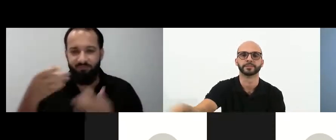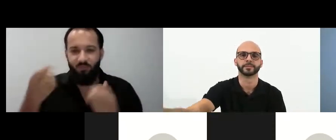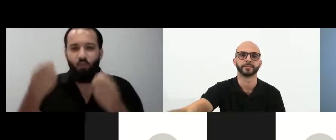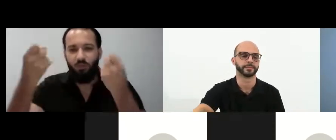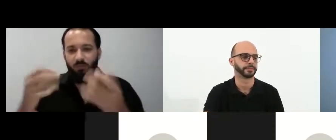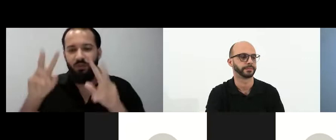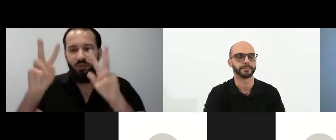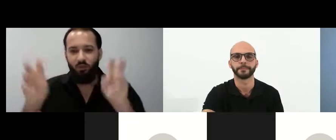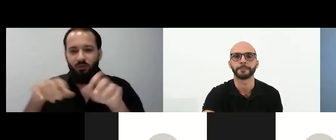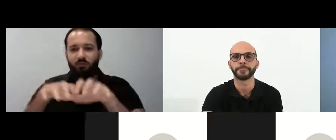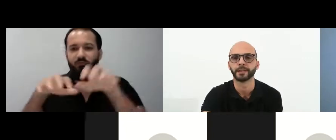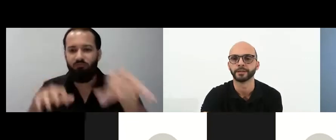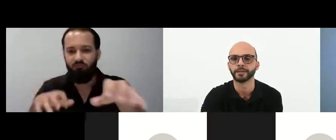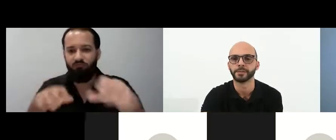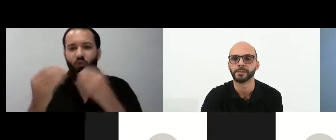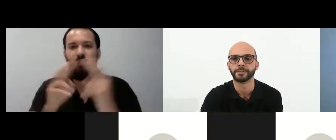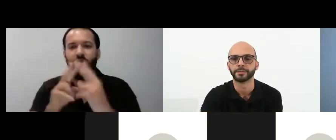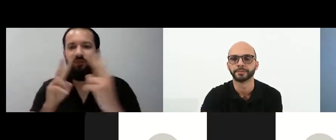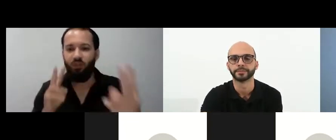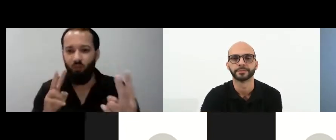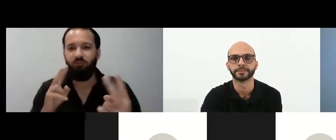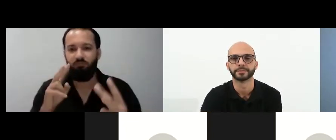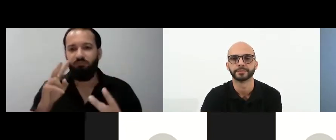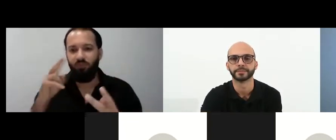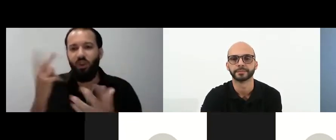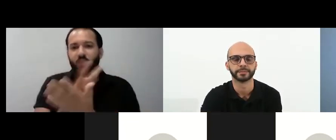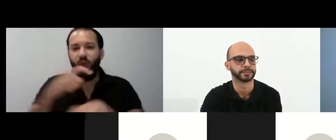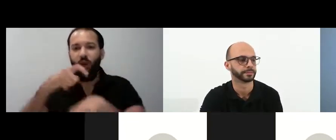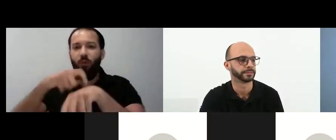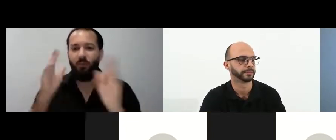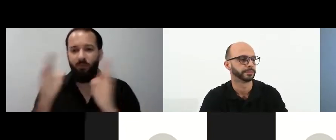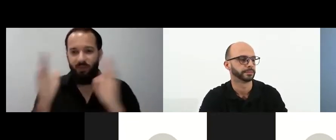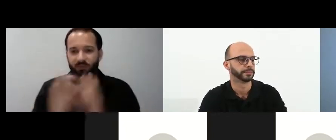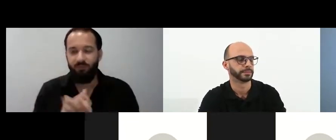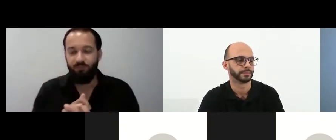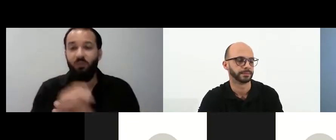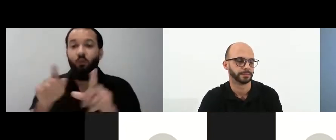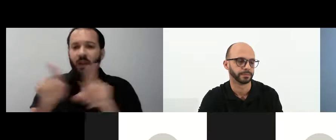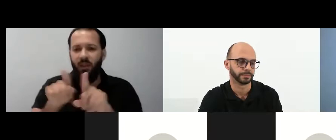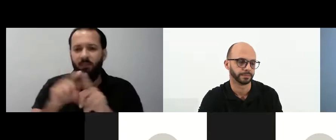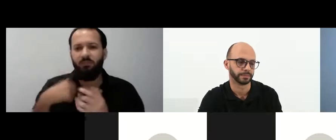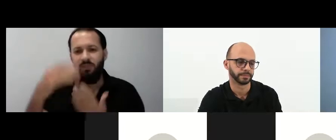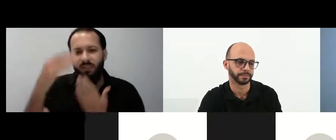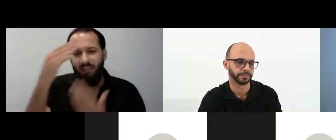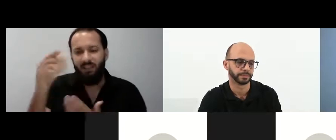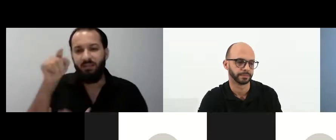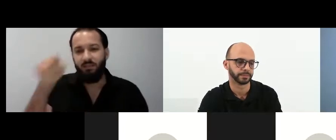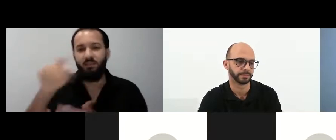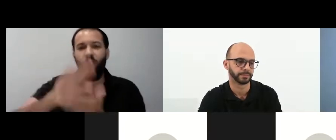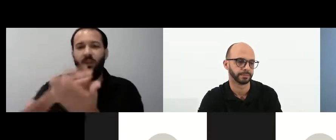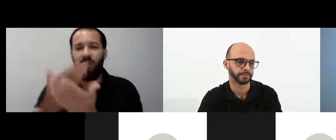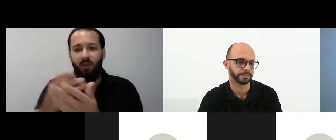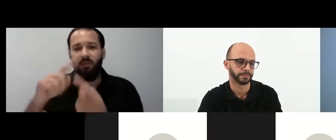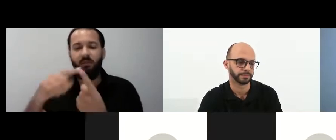Marcelo fez para nós estarmos aqui falando de uma temática tão importante, né, sobre o ensino à distância e também a